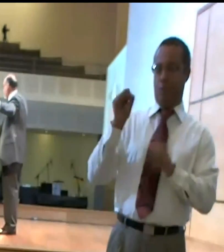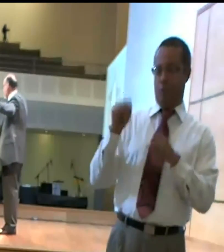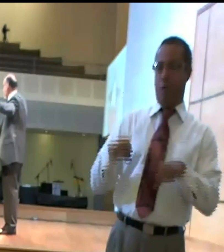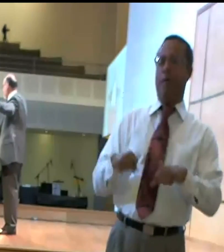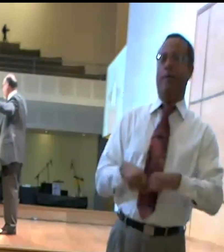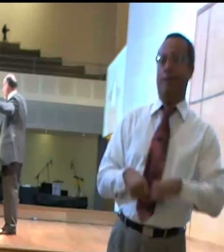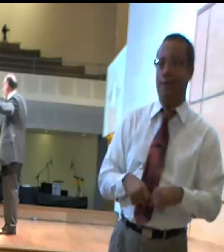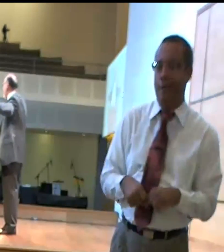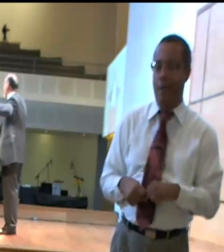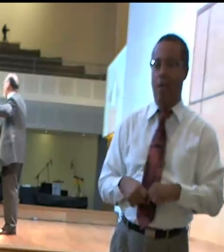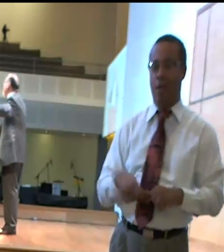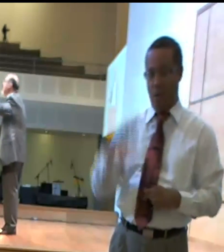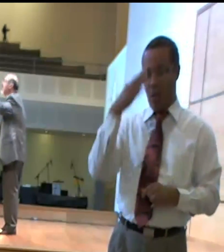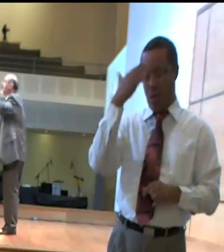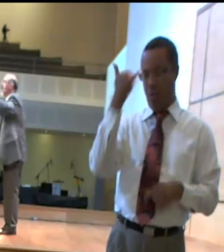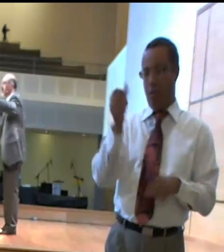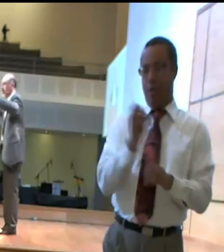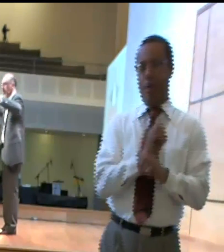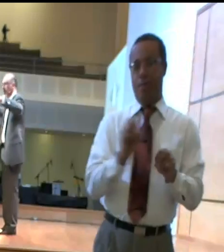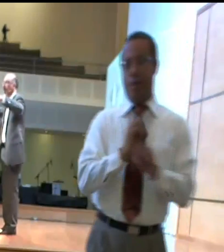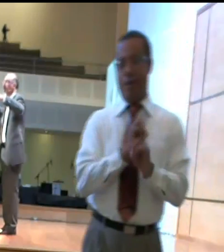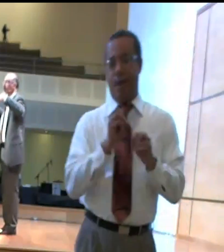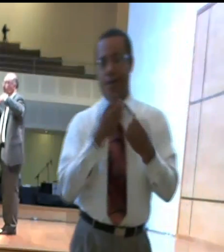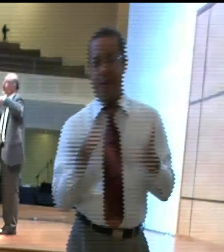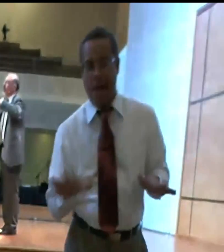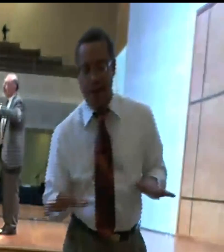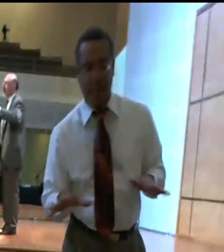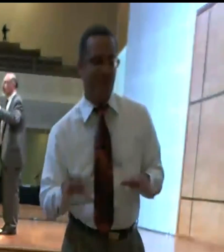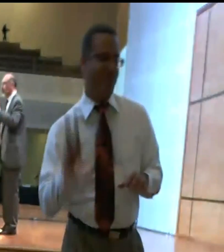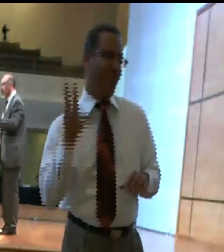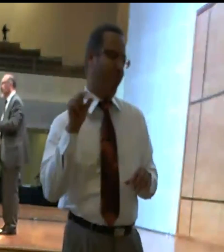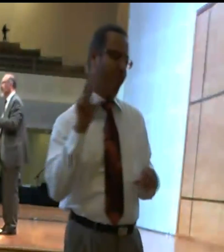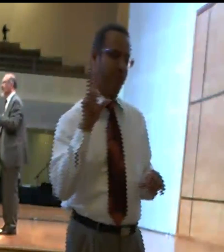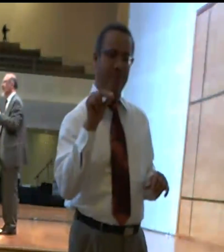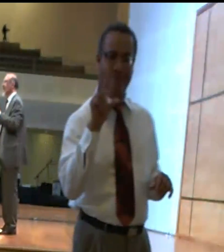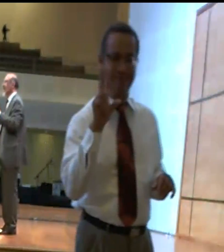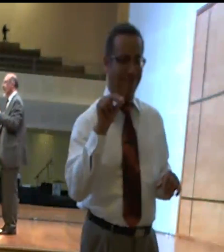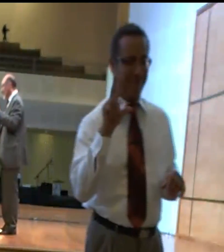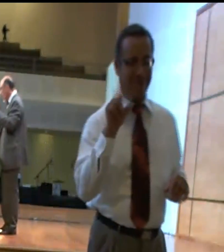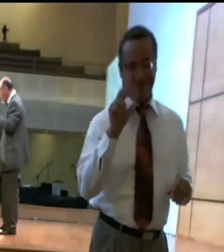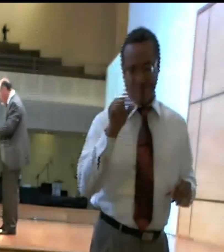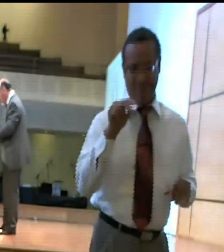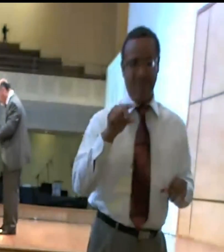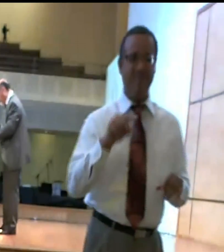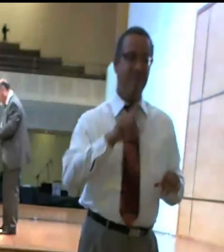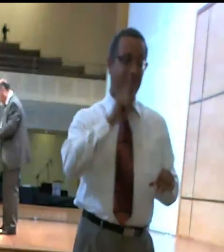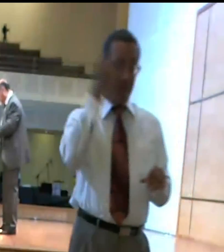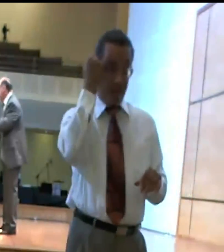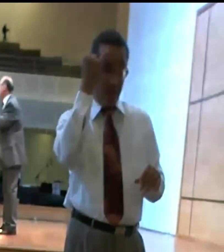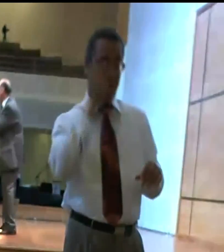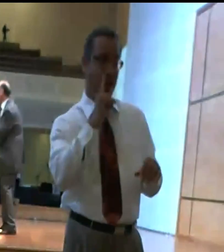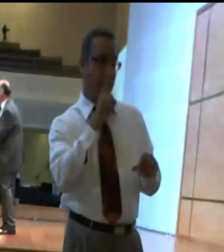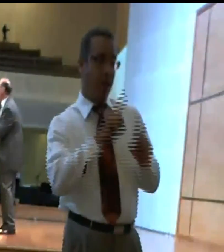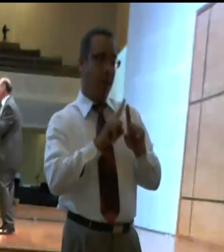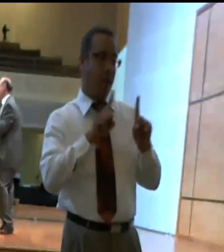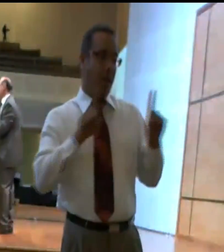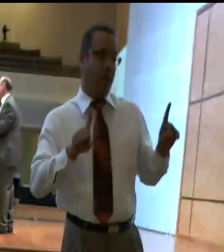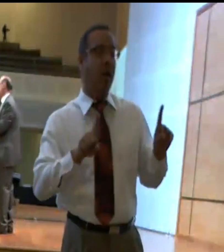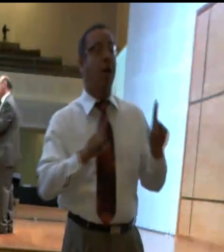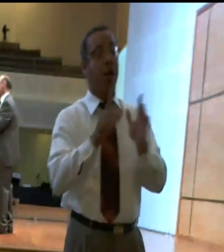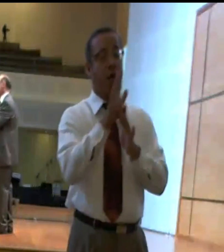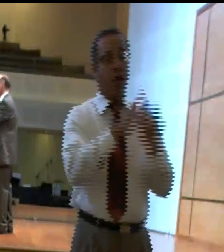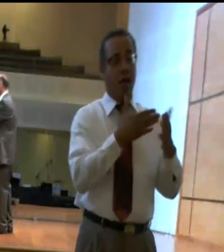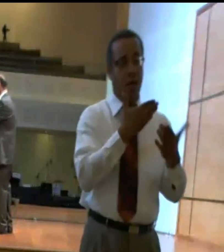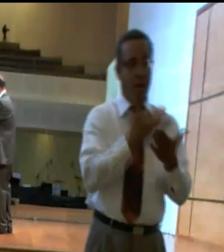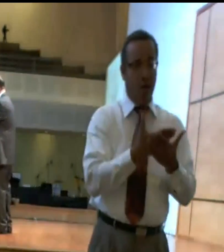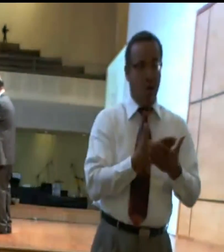puedas, porque no hay nada más. Yo no creo personalmente que Salomón escribió este